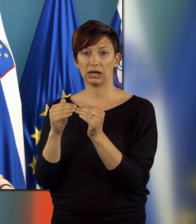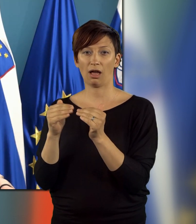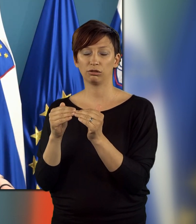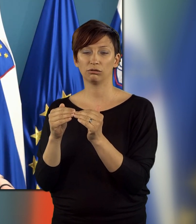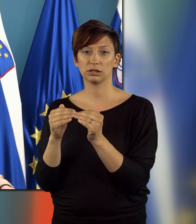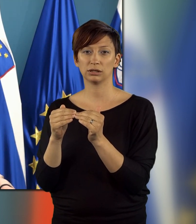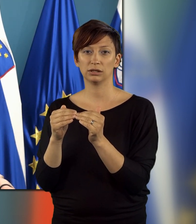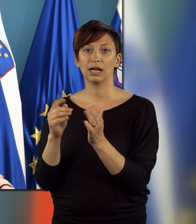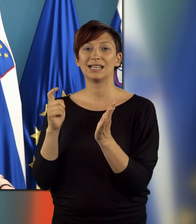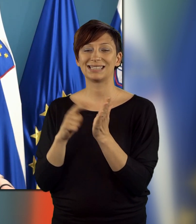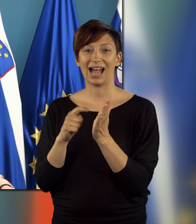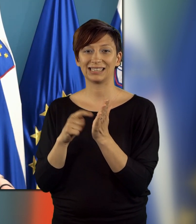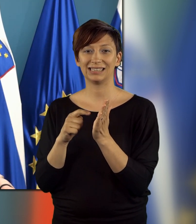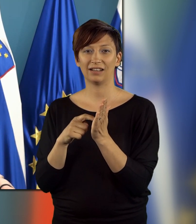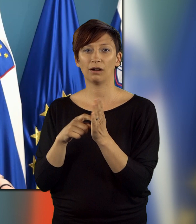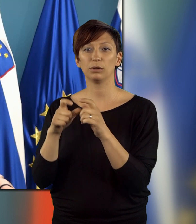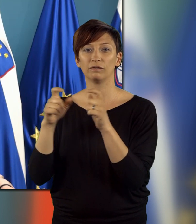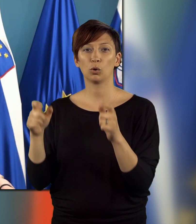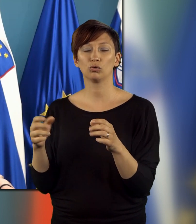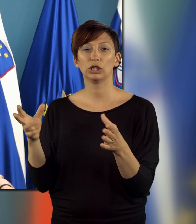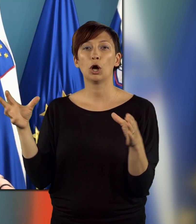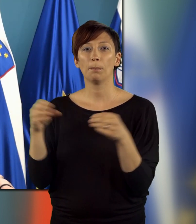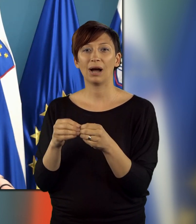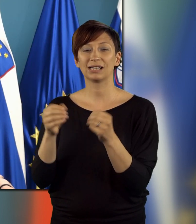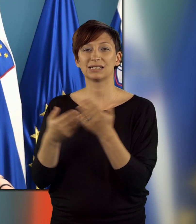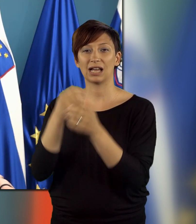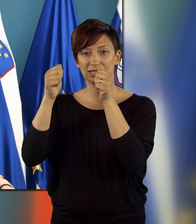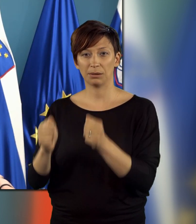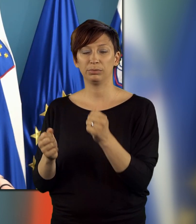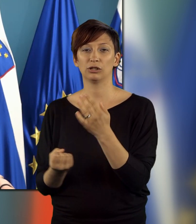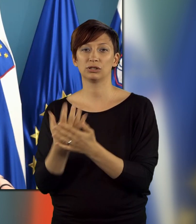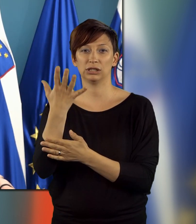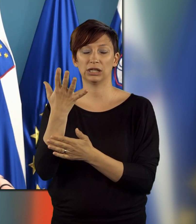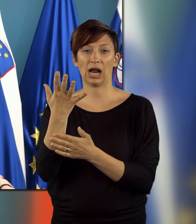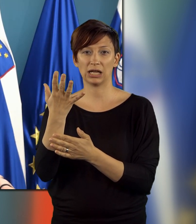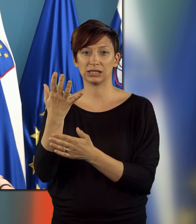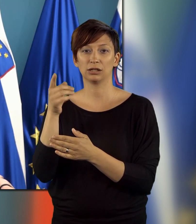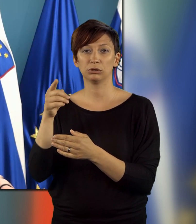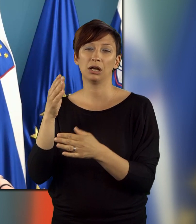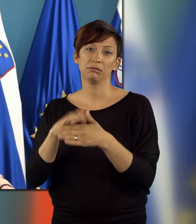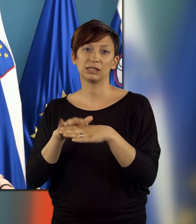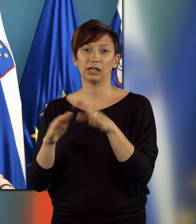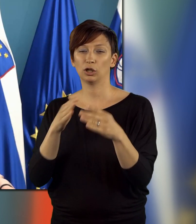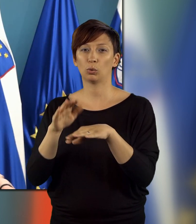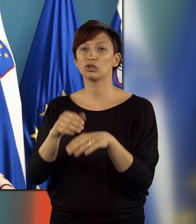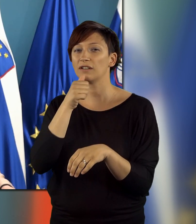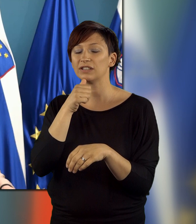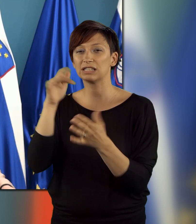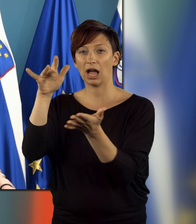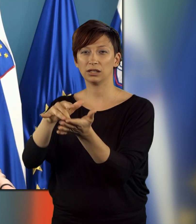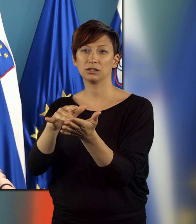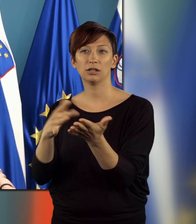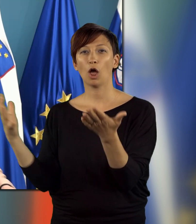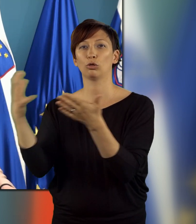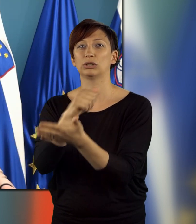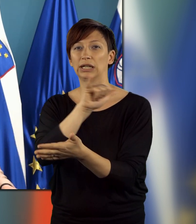z zahtevami v okviru pakta za stabilnost in rast, tako da bi srednjeročni fiskalni cilj